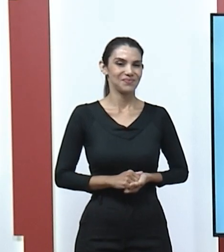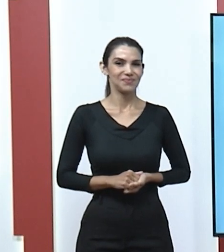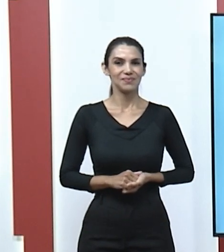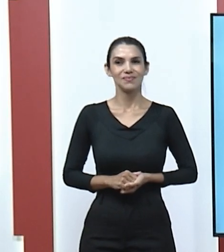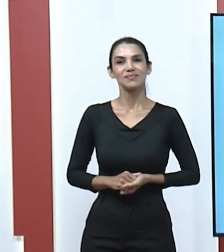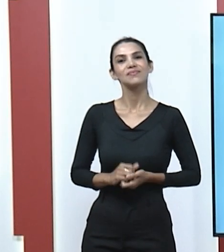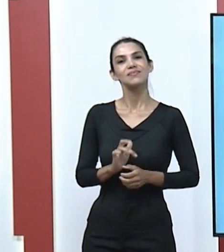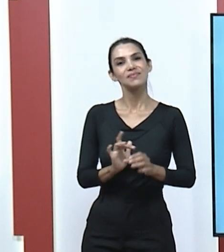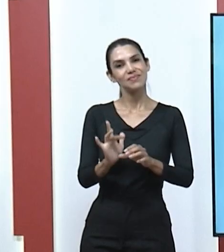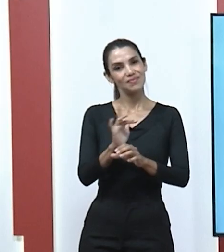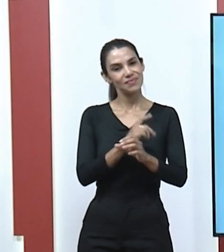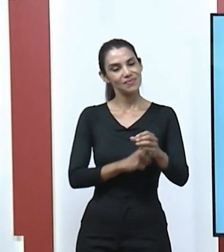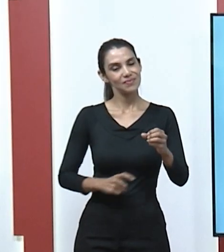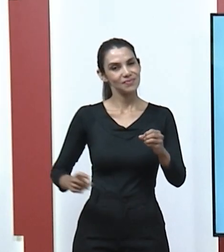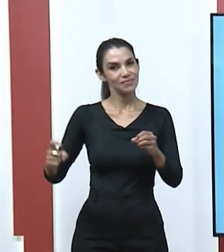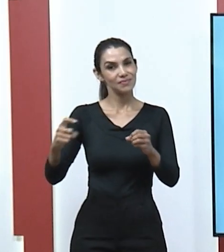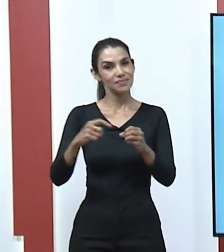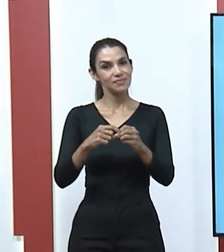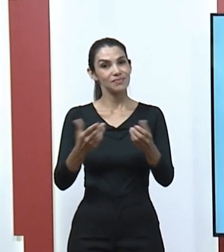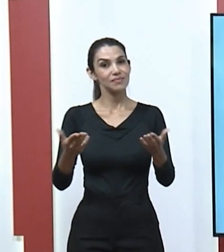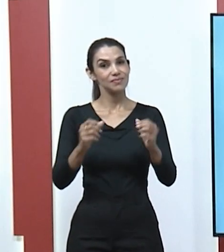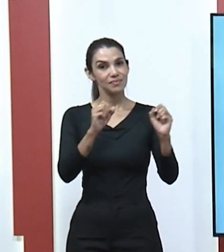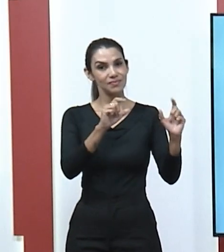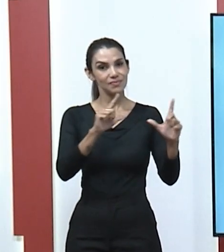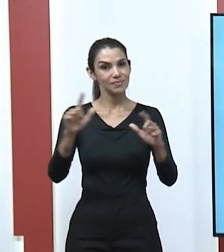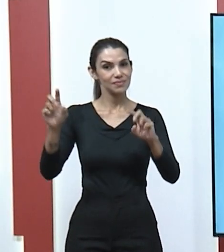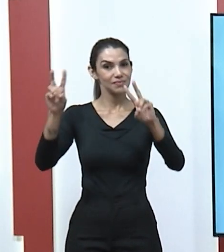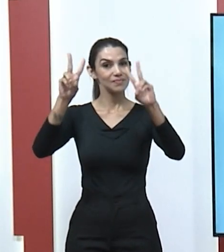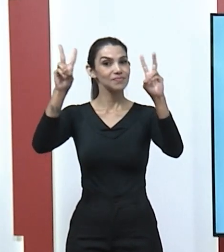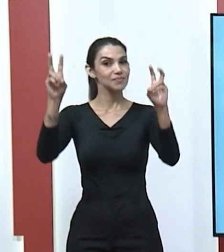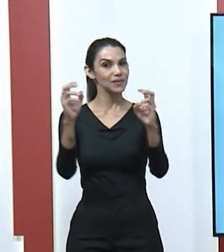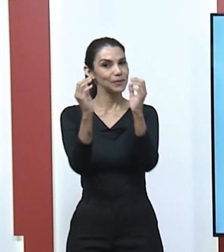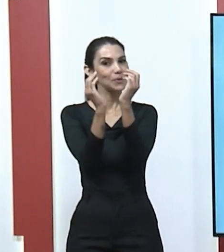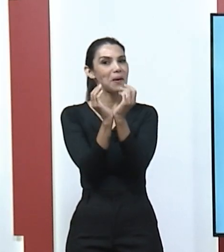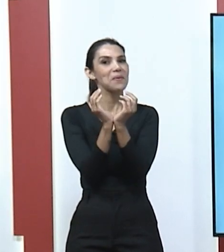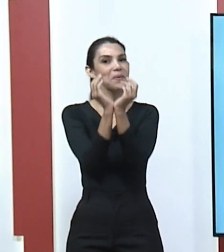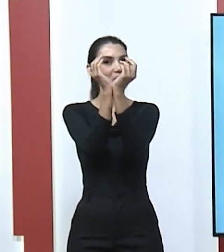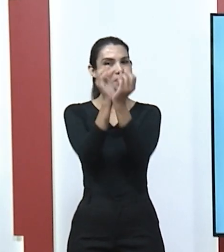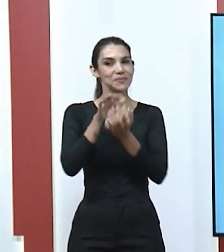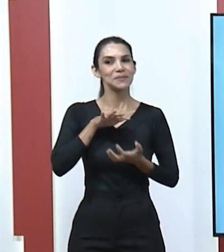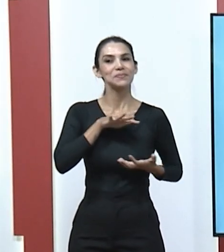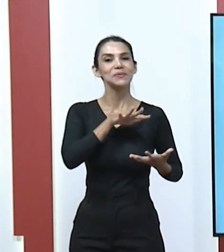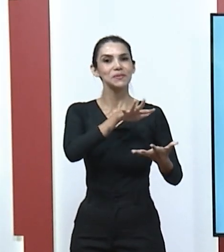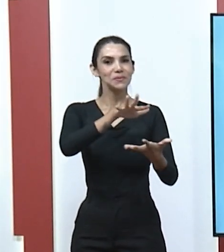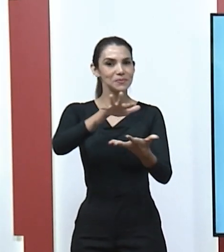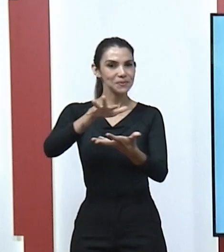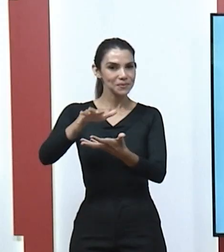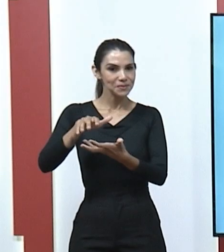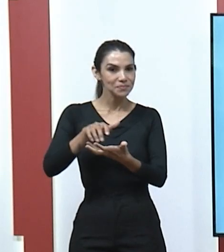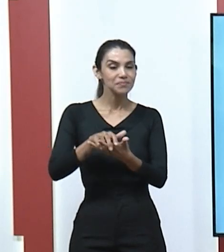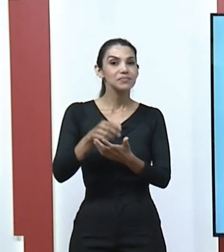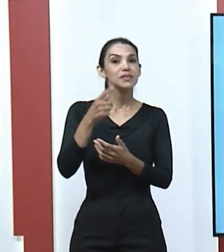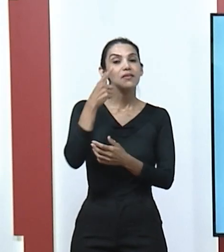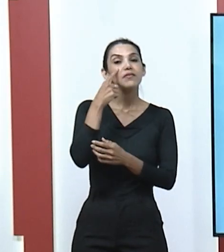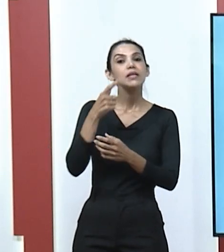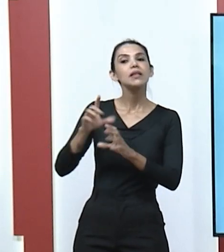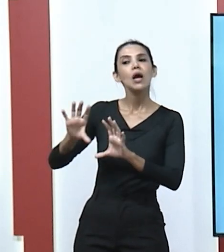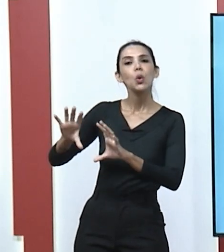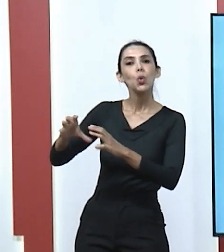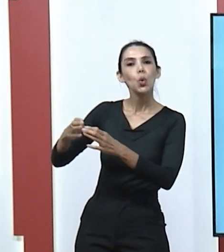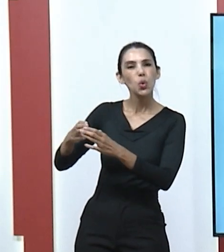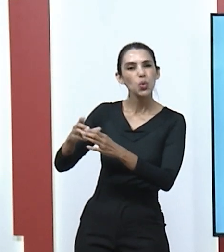Estamos de volta com Conexões e agora a gente vai falar sobre a Copa. E olha só, a seleção do Irã